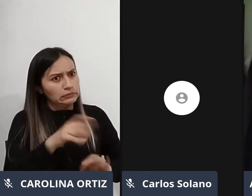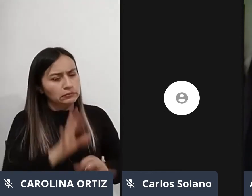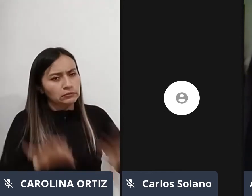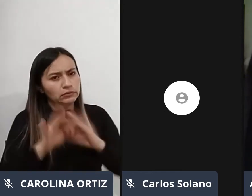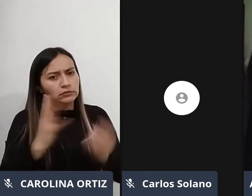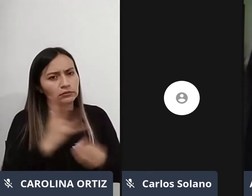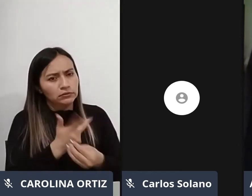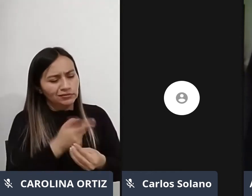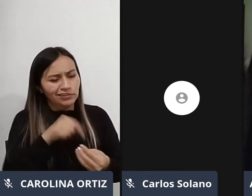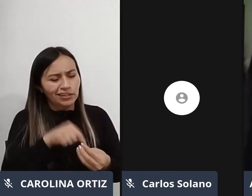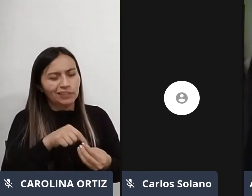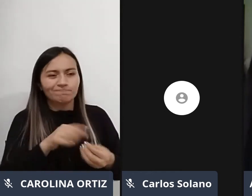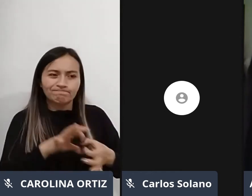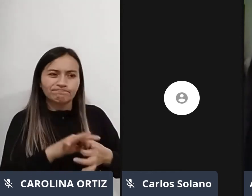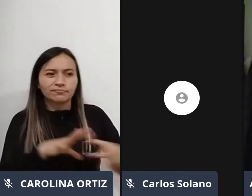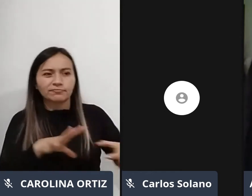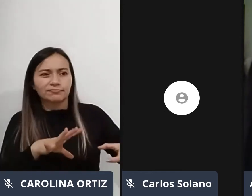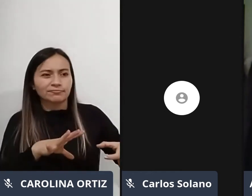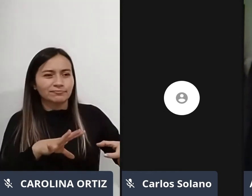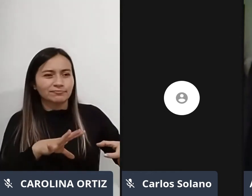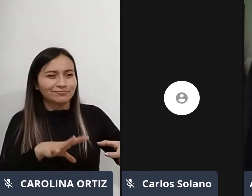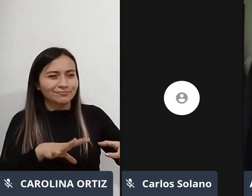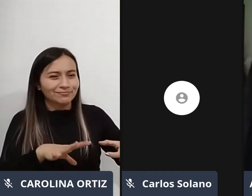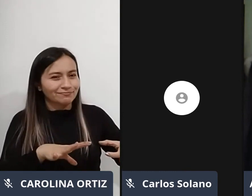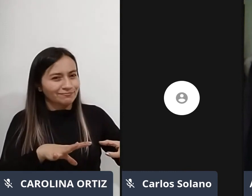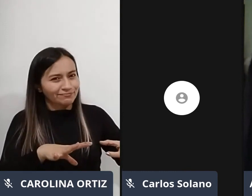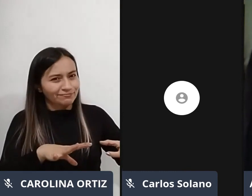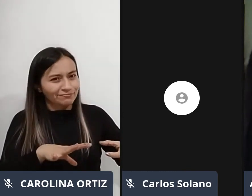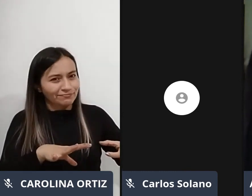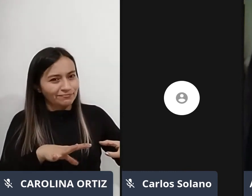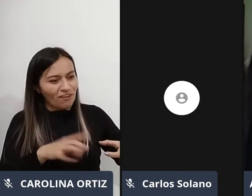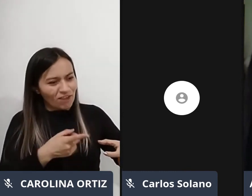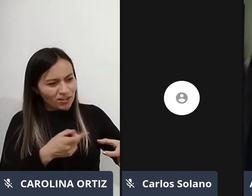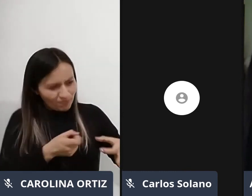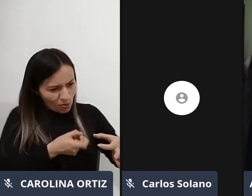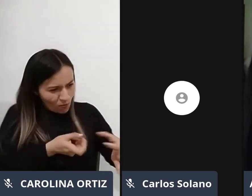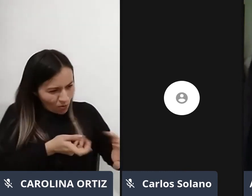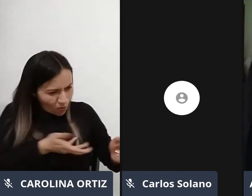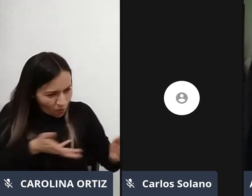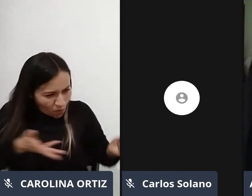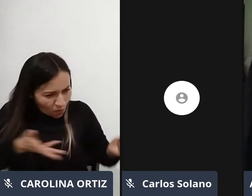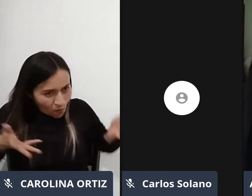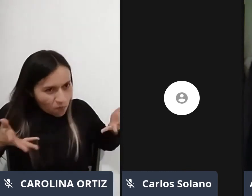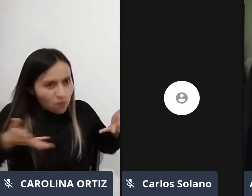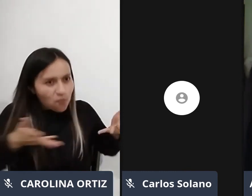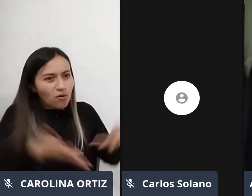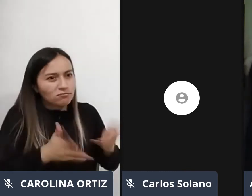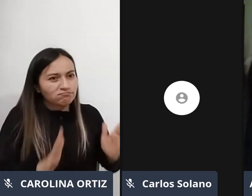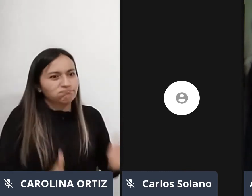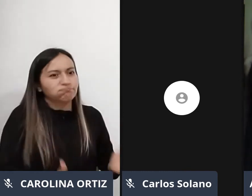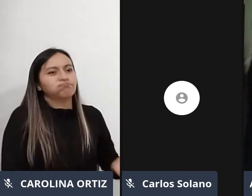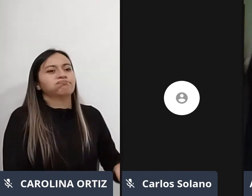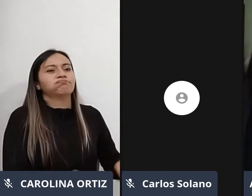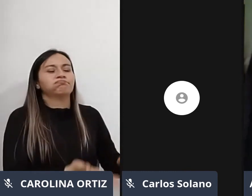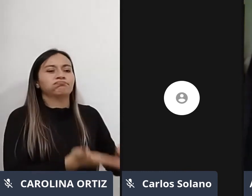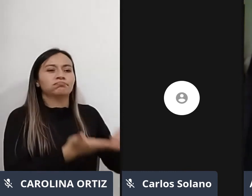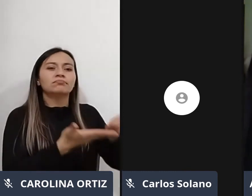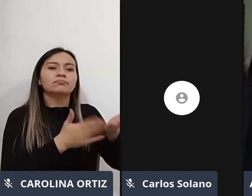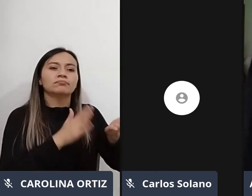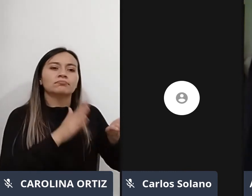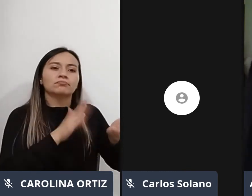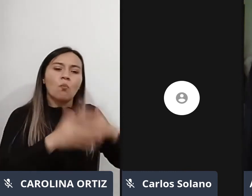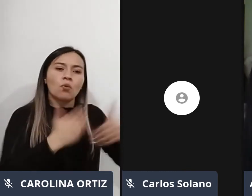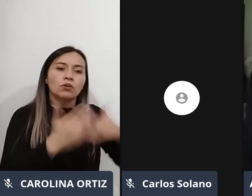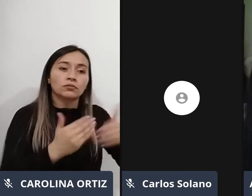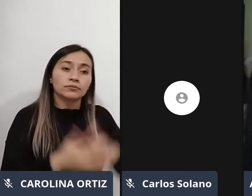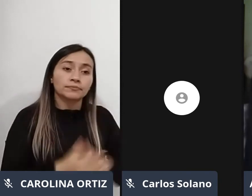ahí bien triste porque no se potencializa todo lo que se podría hacer con esos procesos. Eso también tiene que ver con la